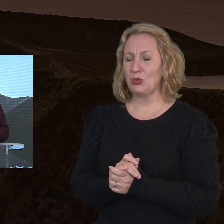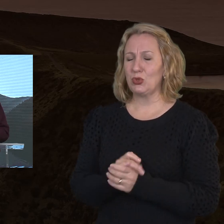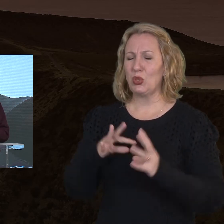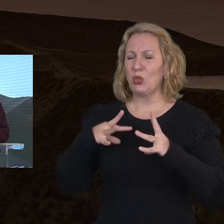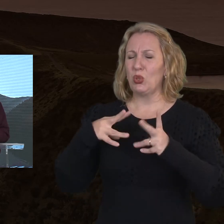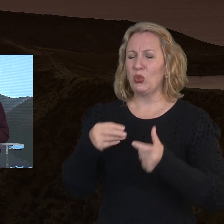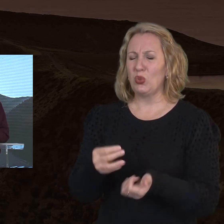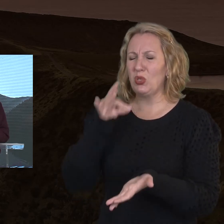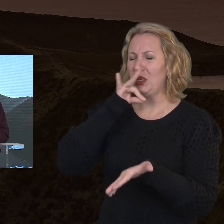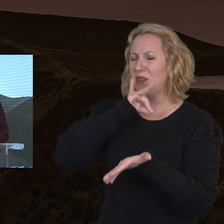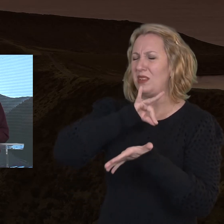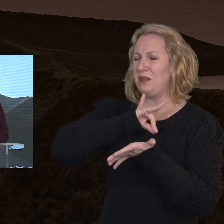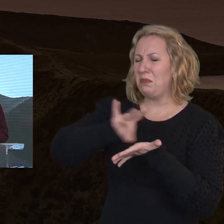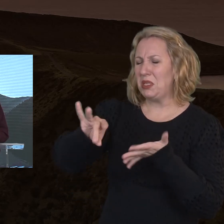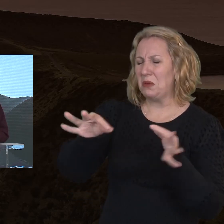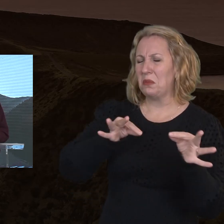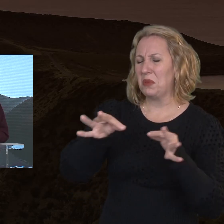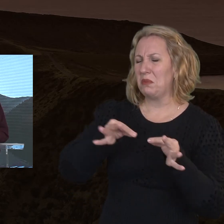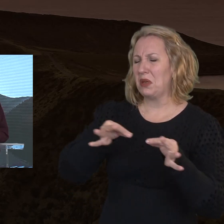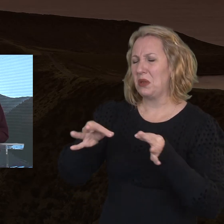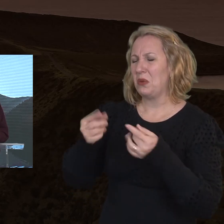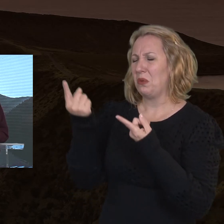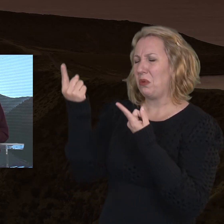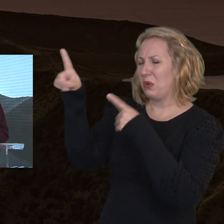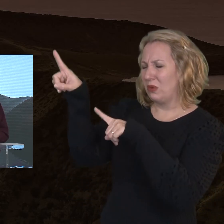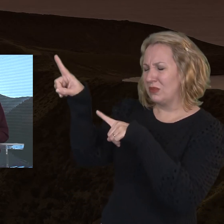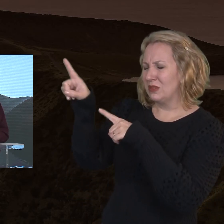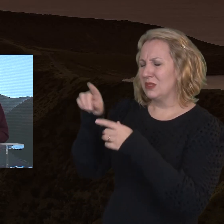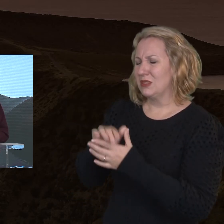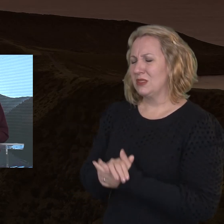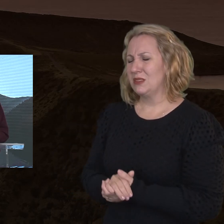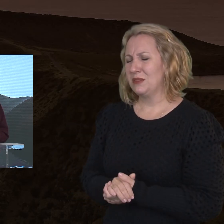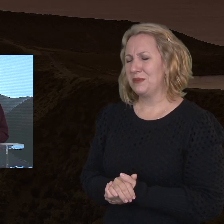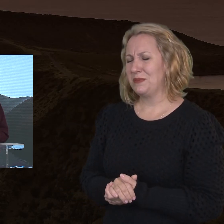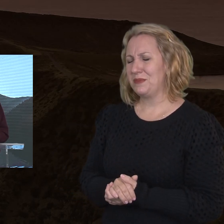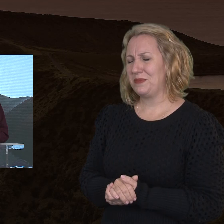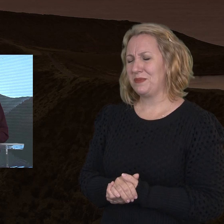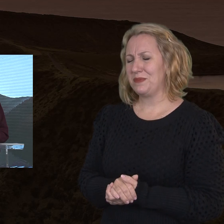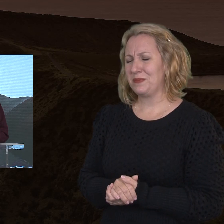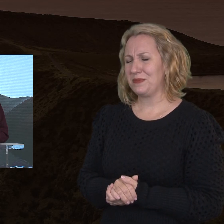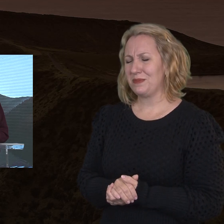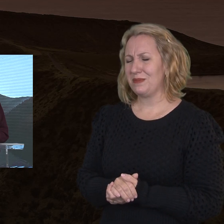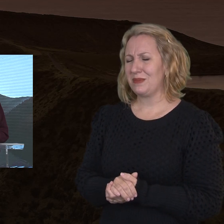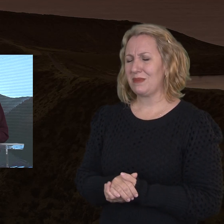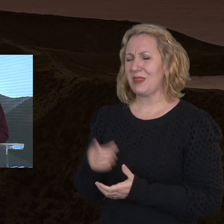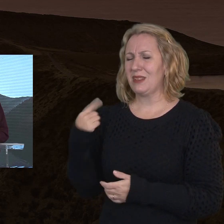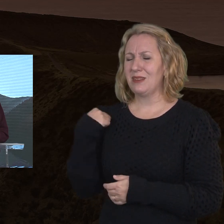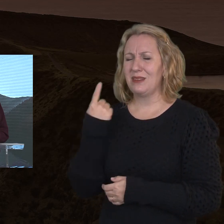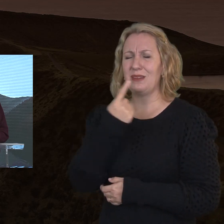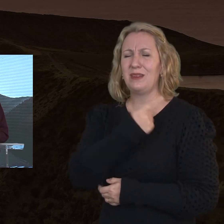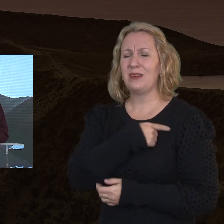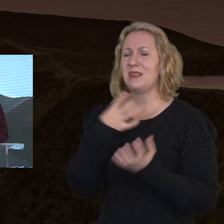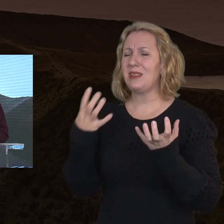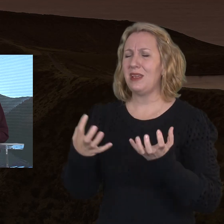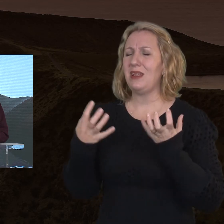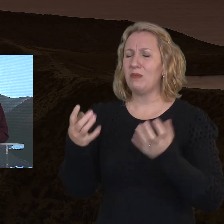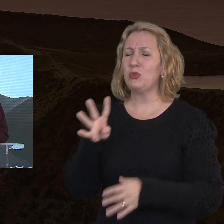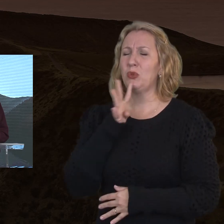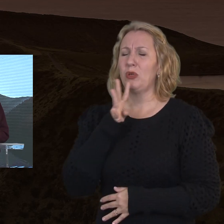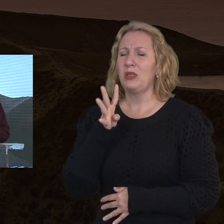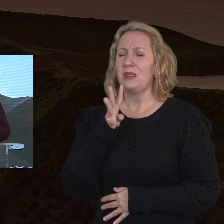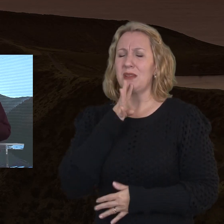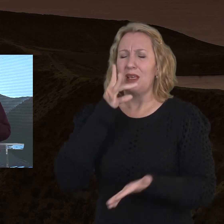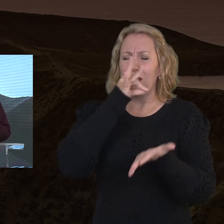que o inimigo montou contra a tua vontade contra o teu povo nós queremos saber quem é o nosso inimigo